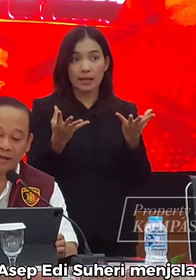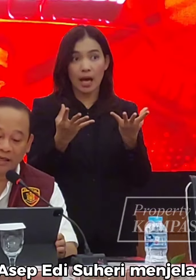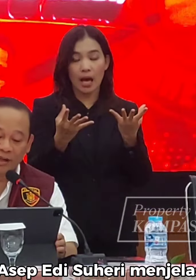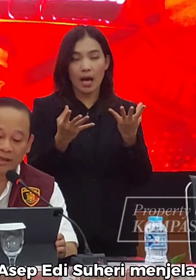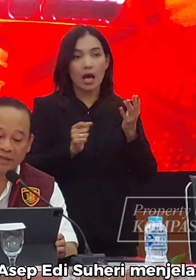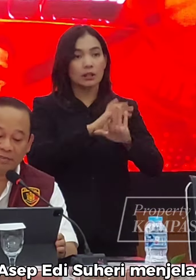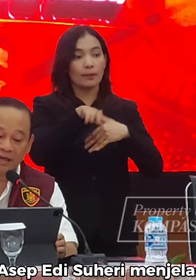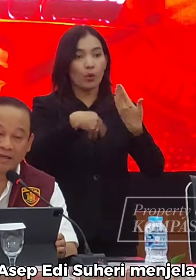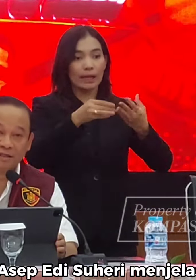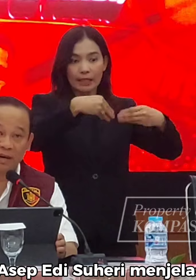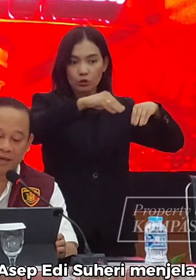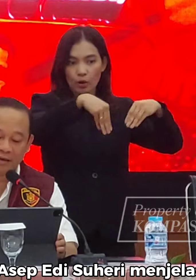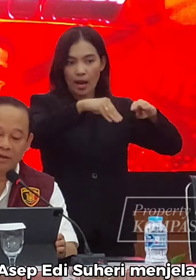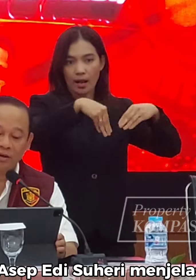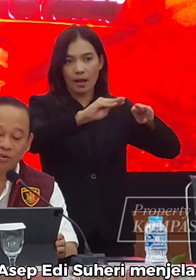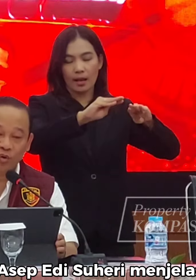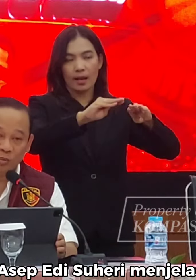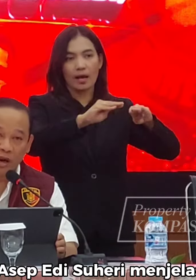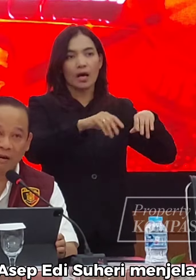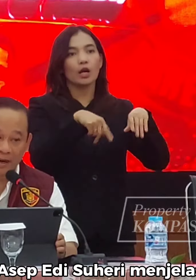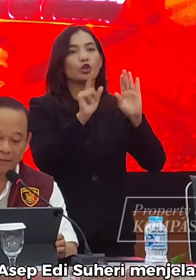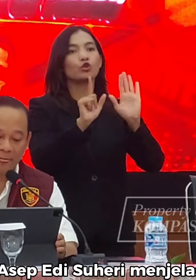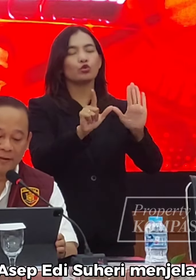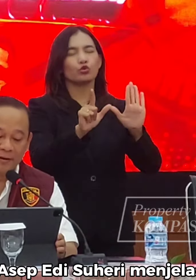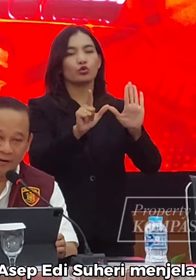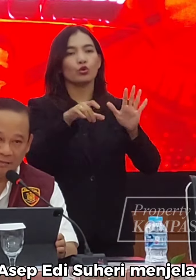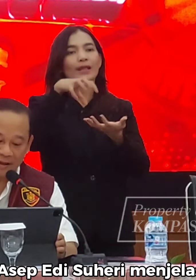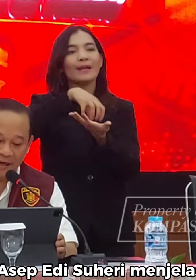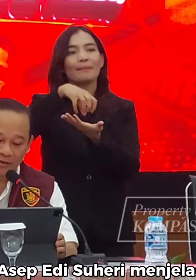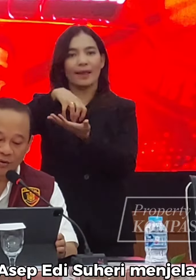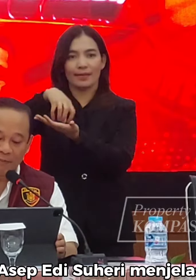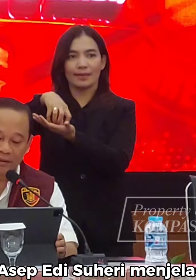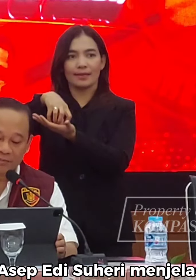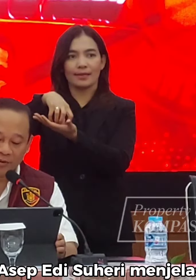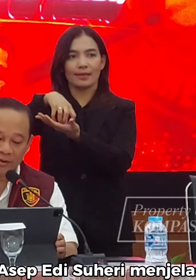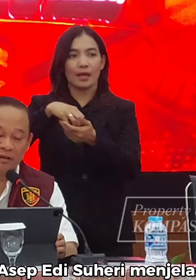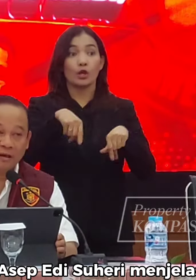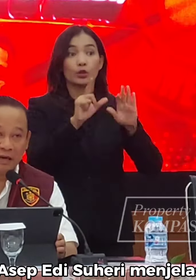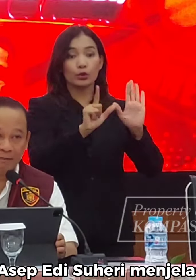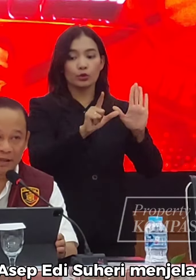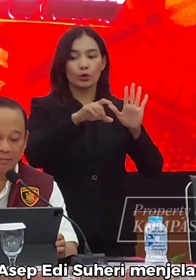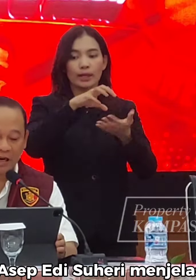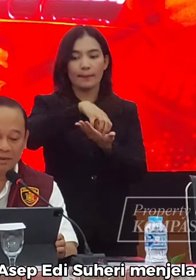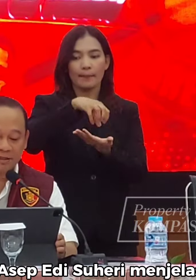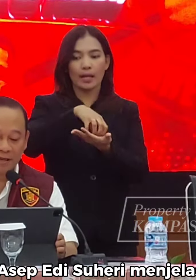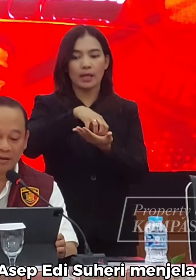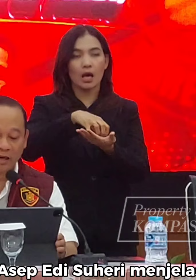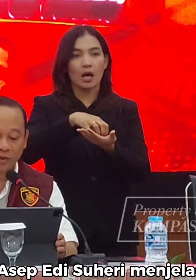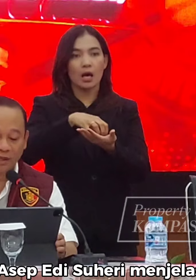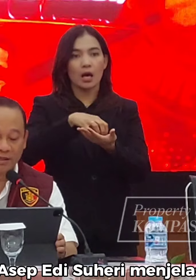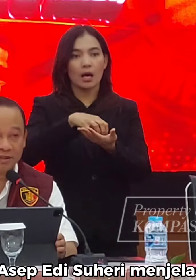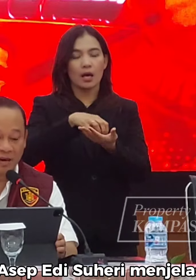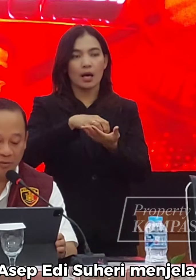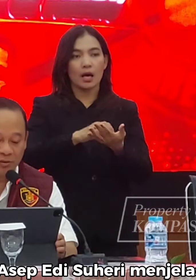kendalikan di wilayah Jambi adalah sebanyak tujuh buah lapak di mana tujuh lapak tersebut dapat menghabiskan